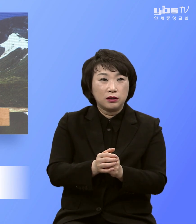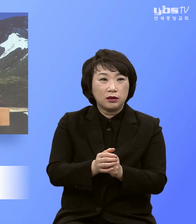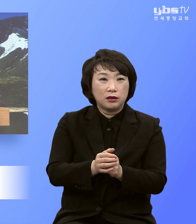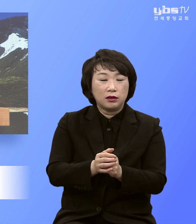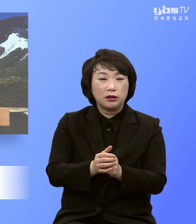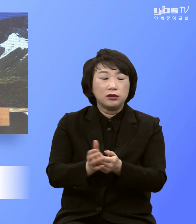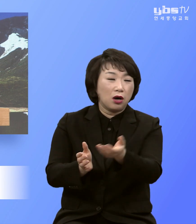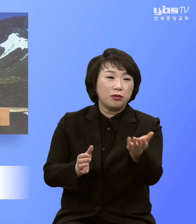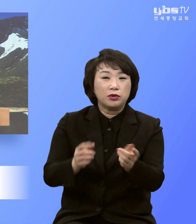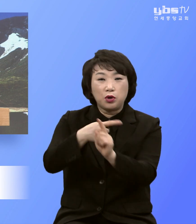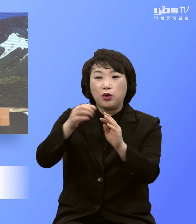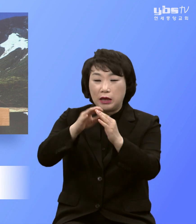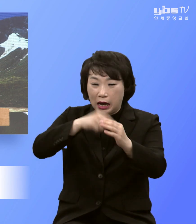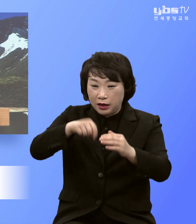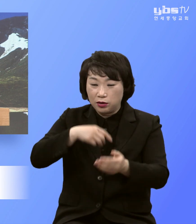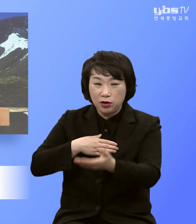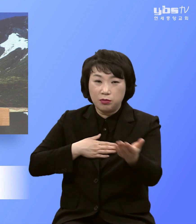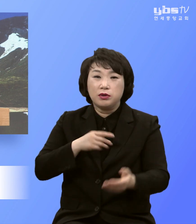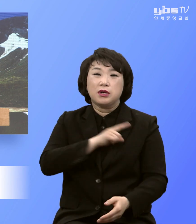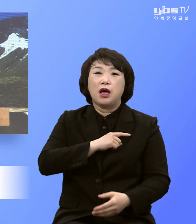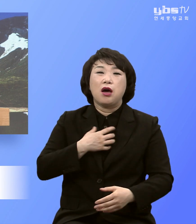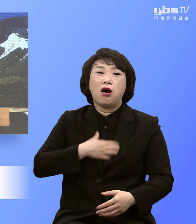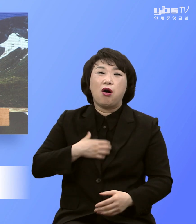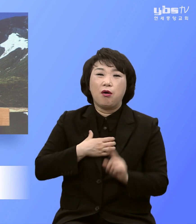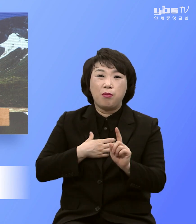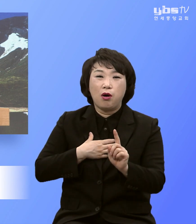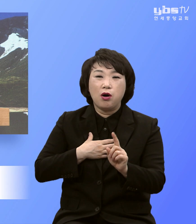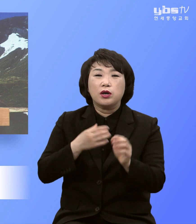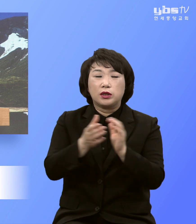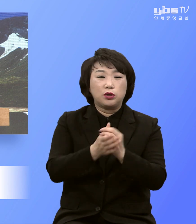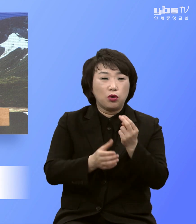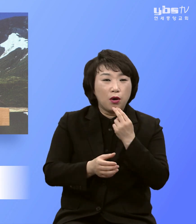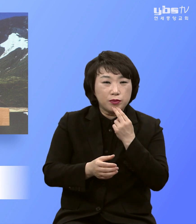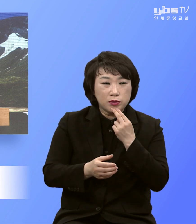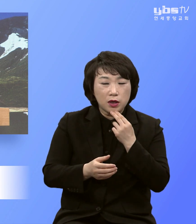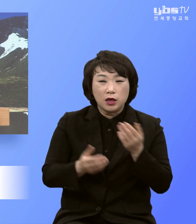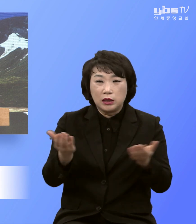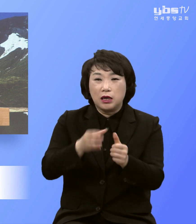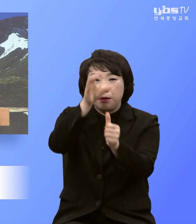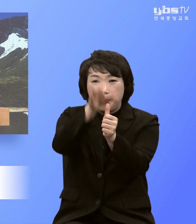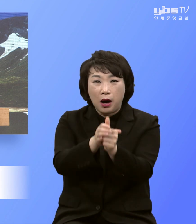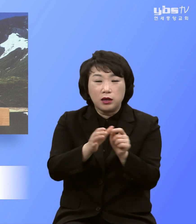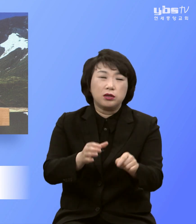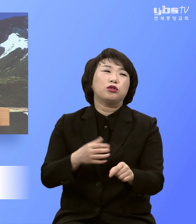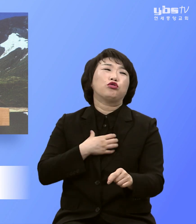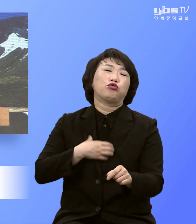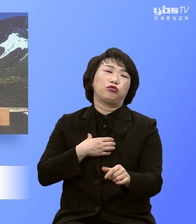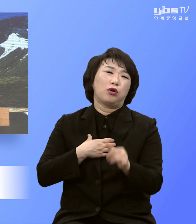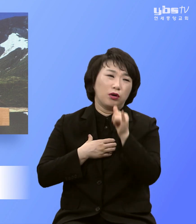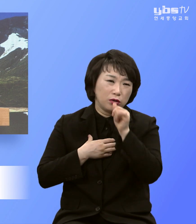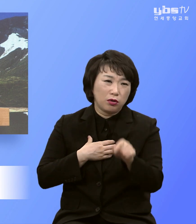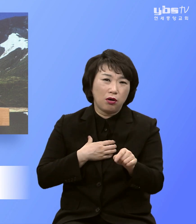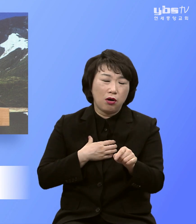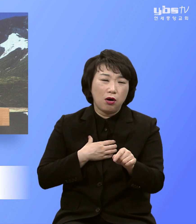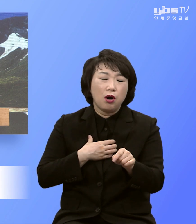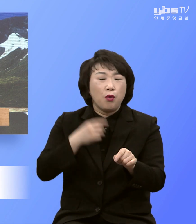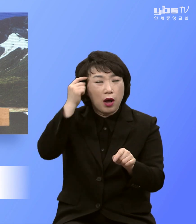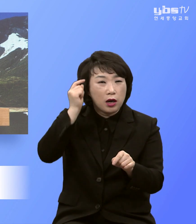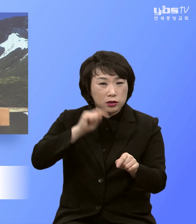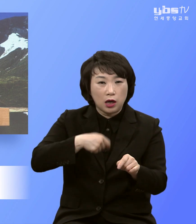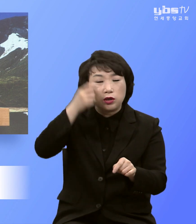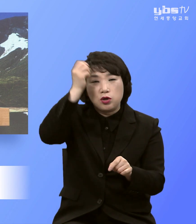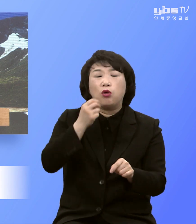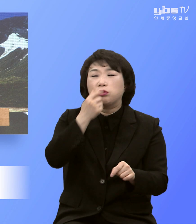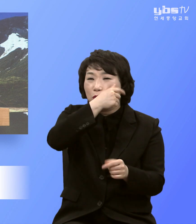중직되는 사람들이 아주 두려운 사람들이요. 그 영혼도 보장이 없고 교회 방해꾼이 되고 말아버리니까,